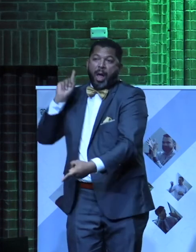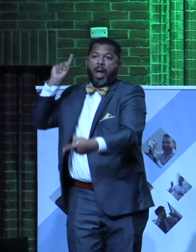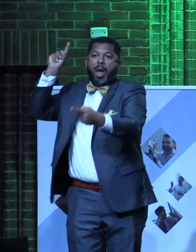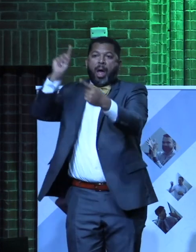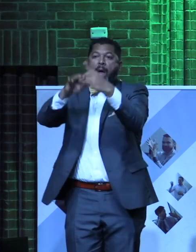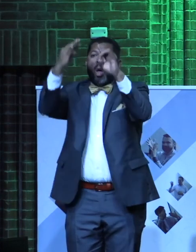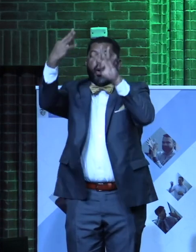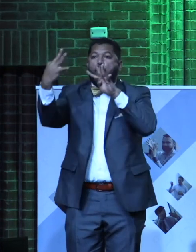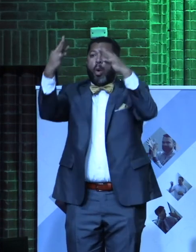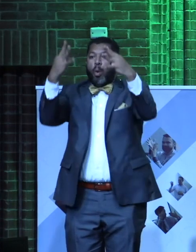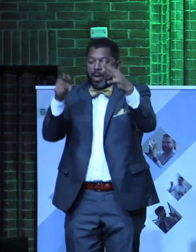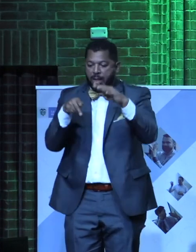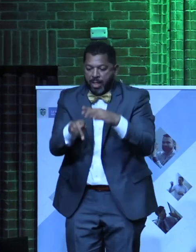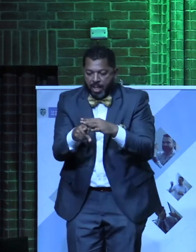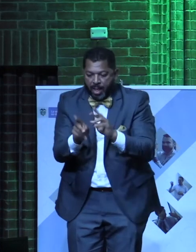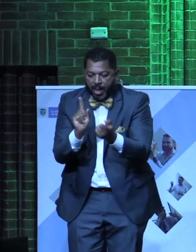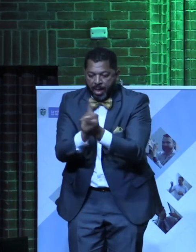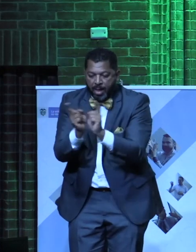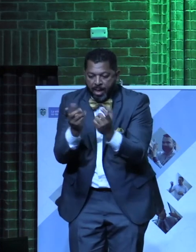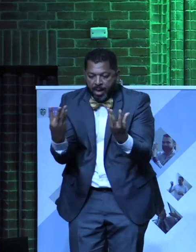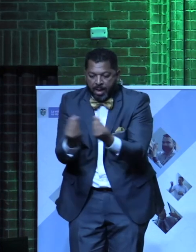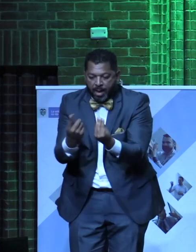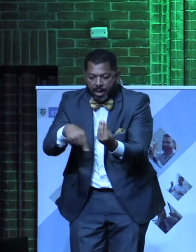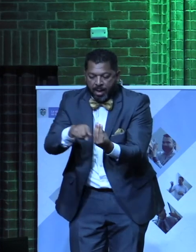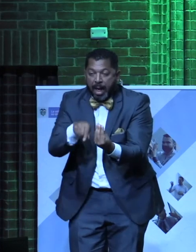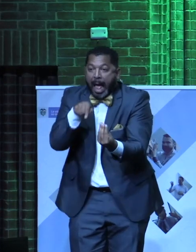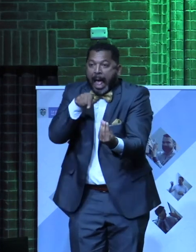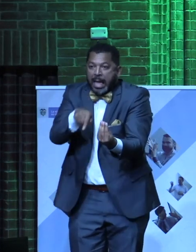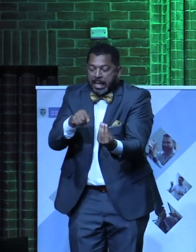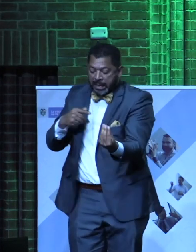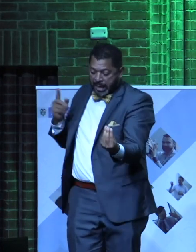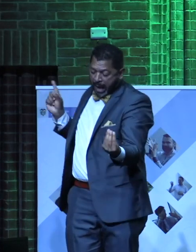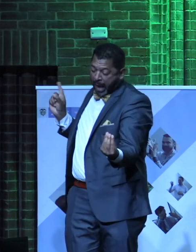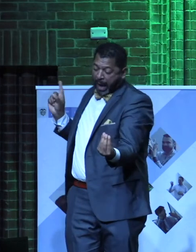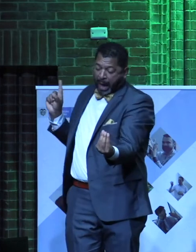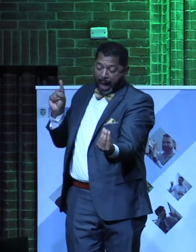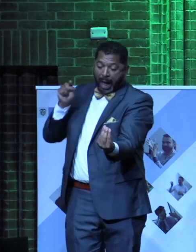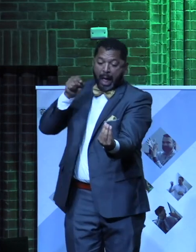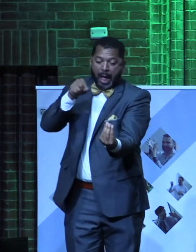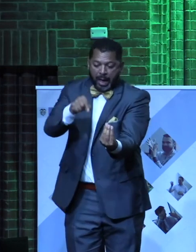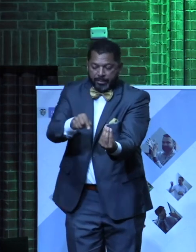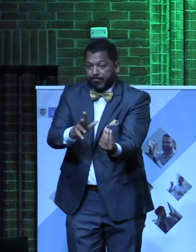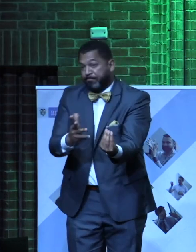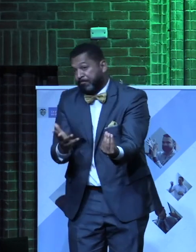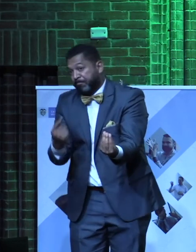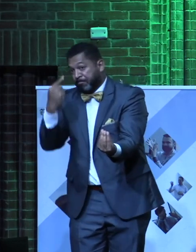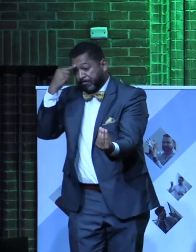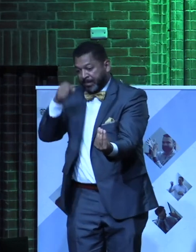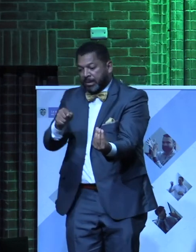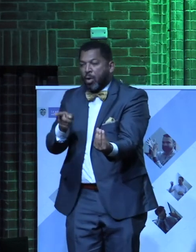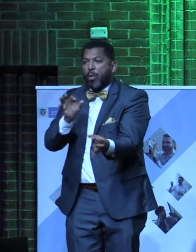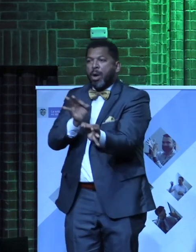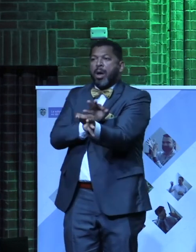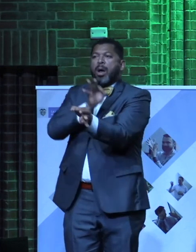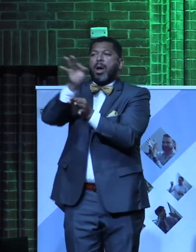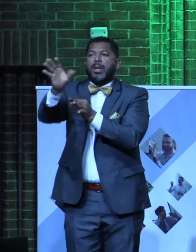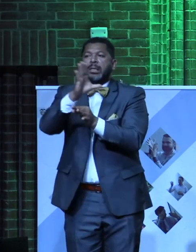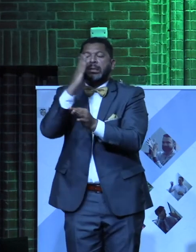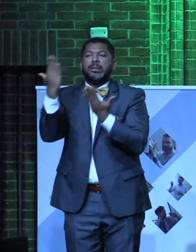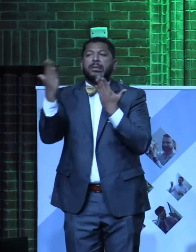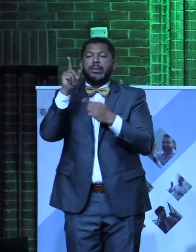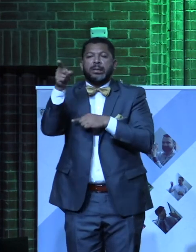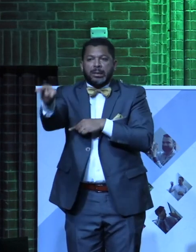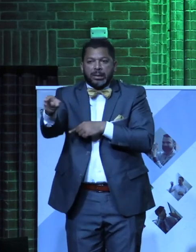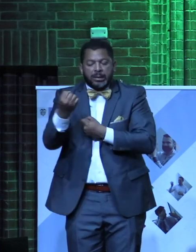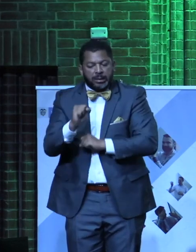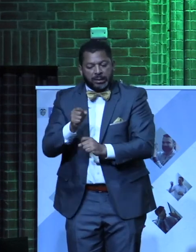porque añoran el encuentro con el instituto, ¿cierto? Entonces ahí tenemos un gran reto con la ruralidad y con la ruralidad dispersa.